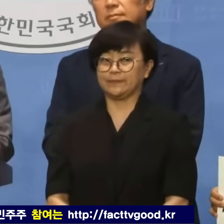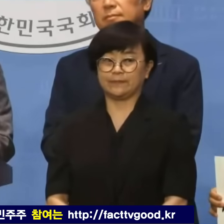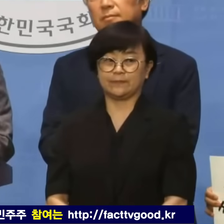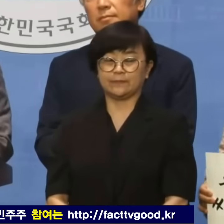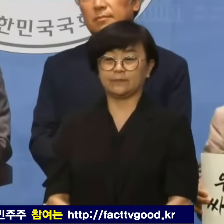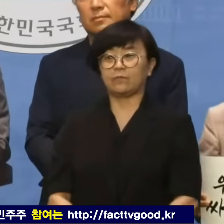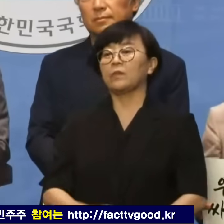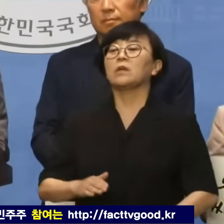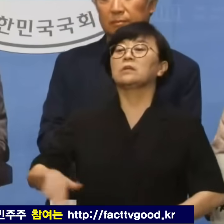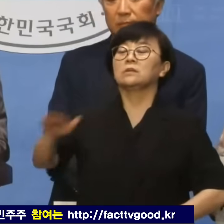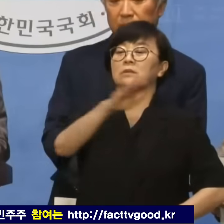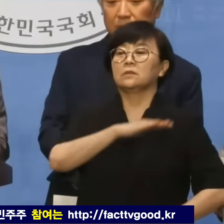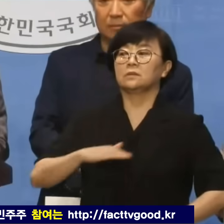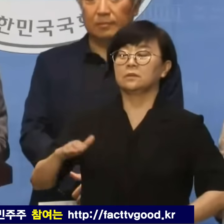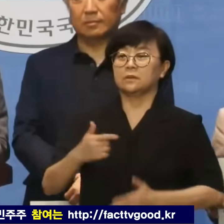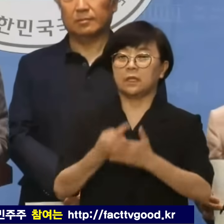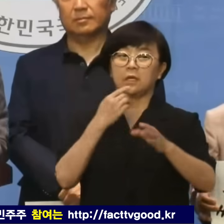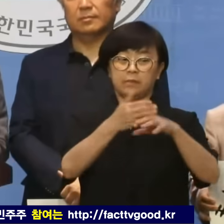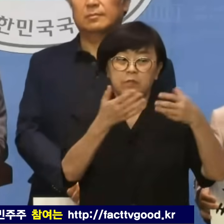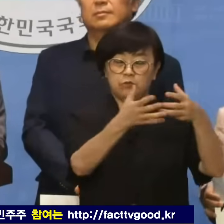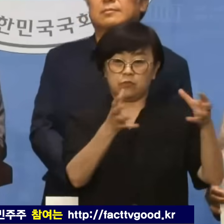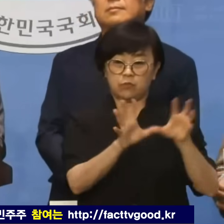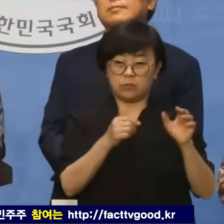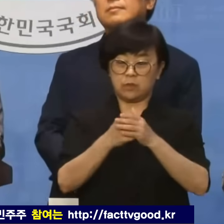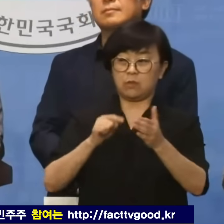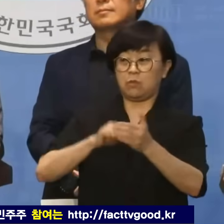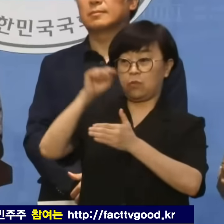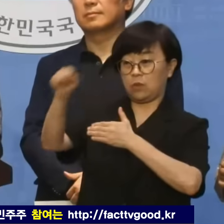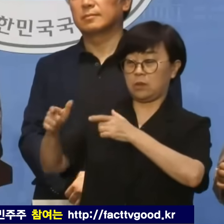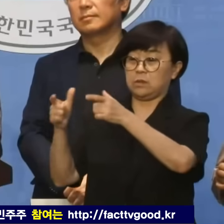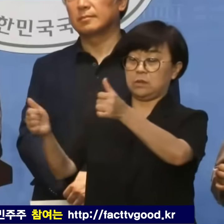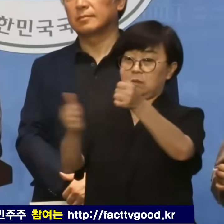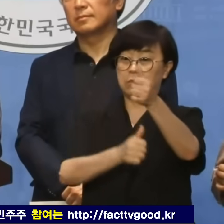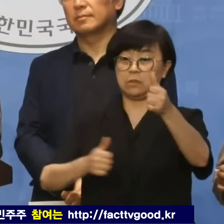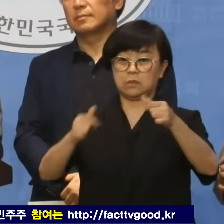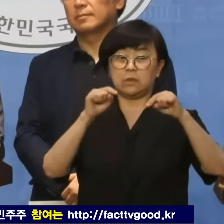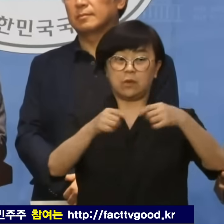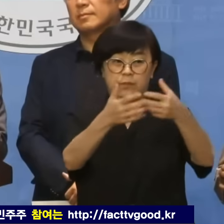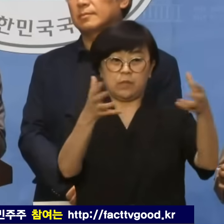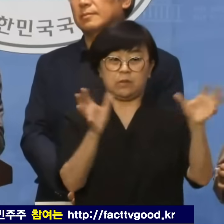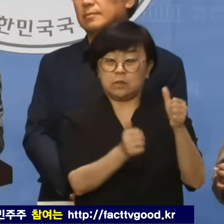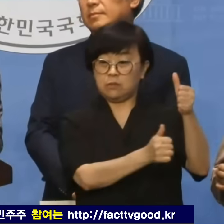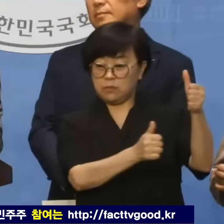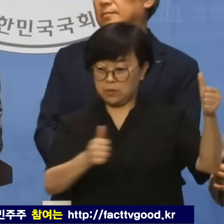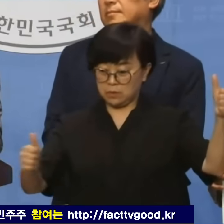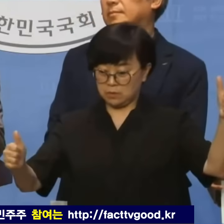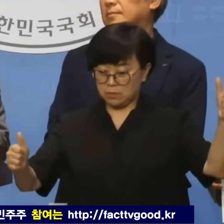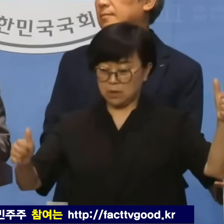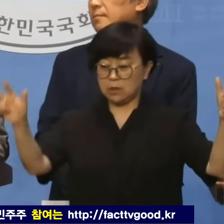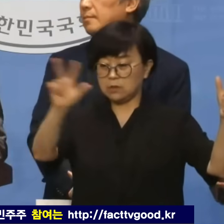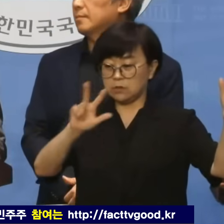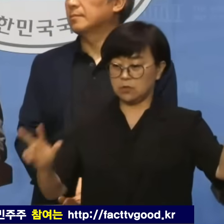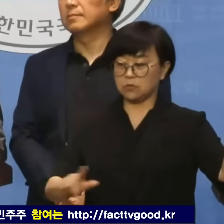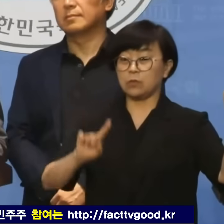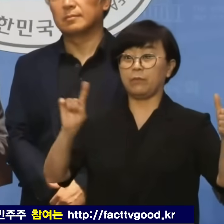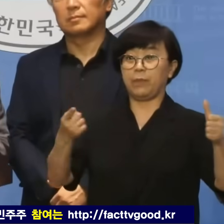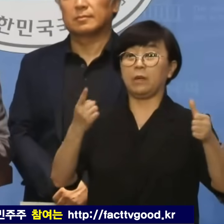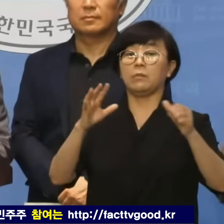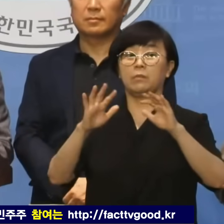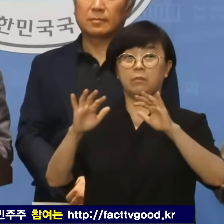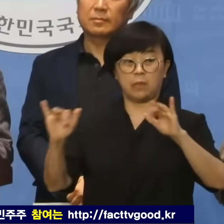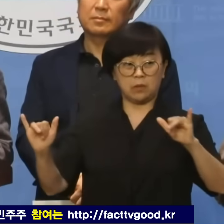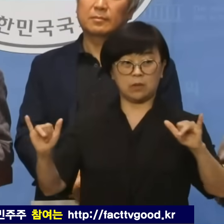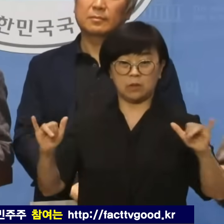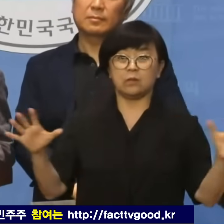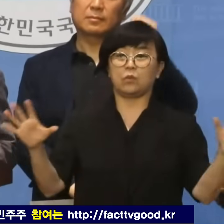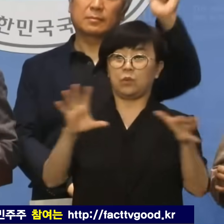네, 저희는 더불어민주당 원외 지역위원장 협의회 위원장들이고요. 전국에 100여 명이 지금 속해 있다는 말씀